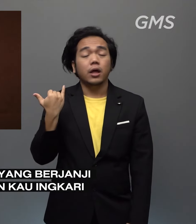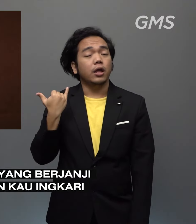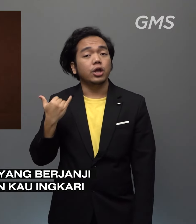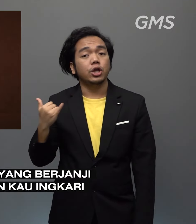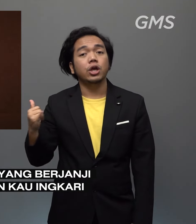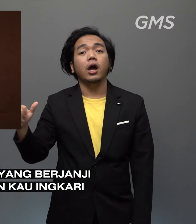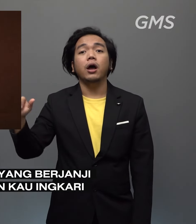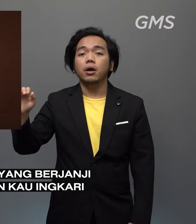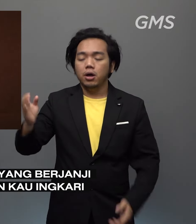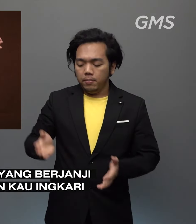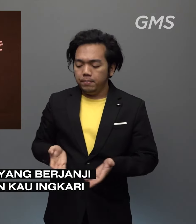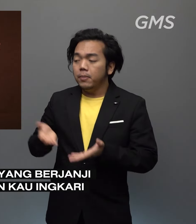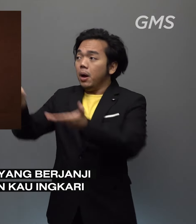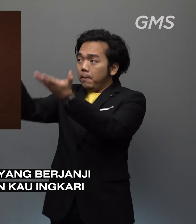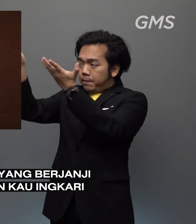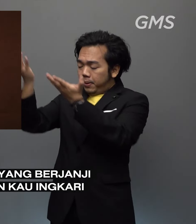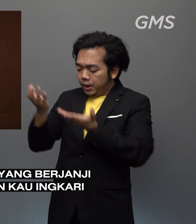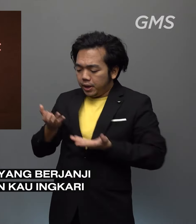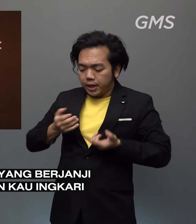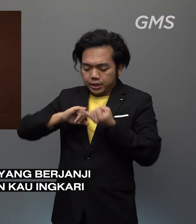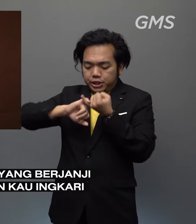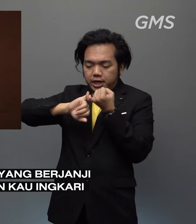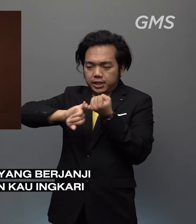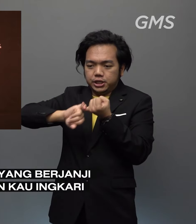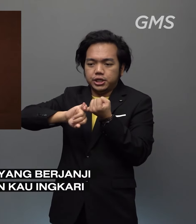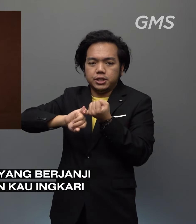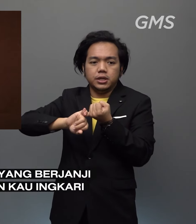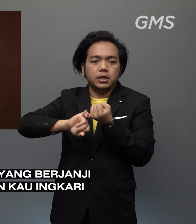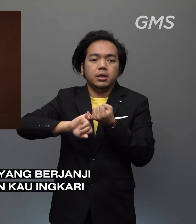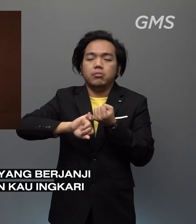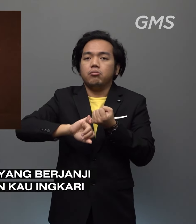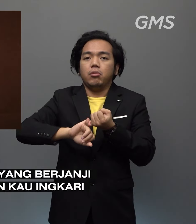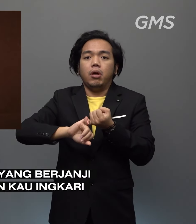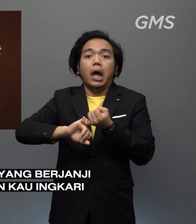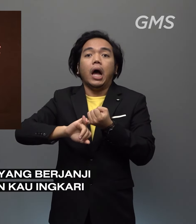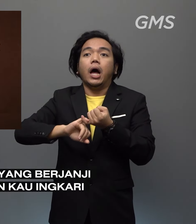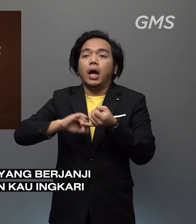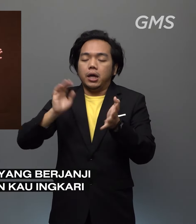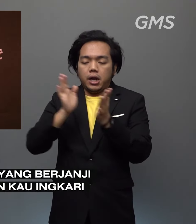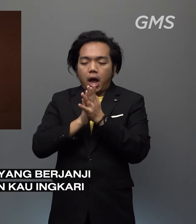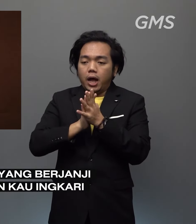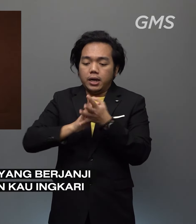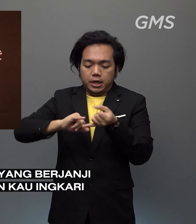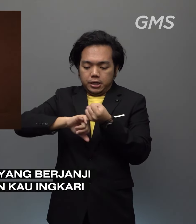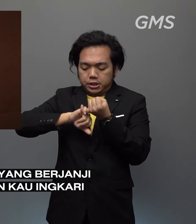Tuhan yang berjanji, tak sekali